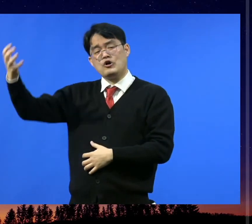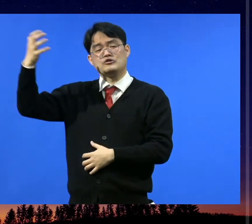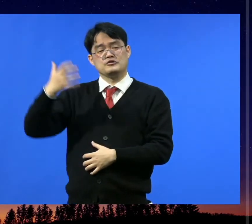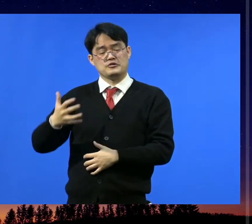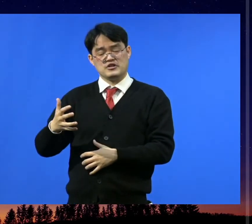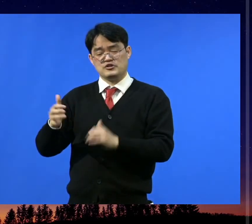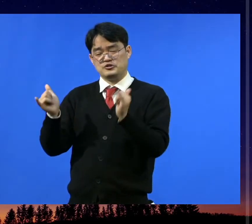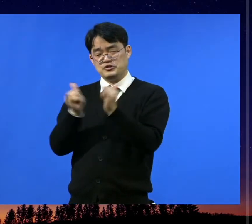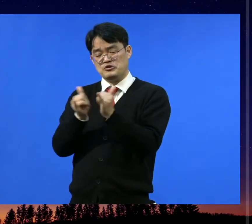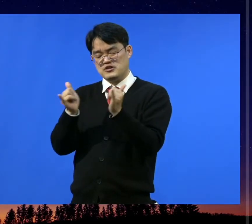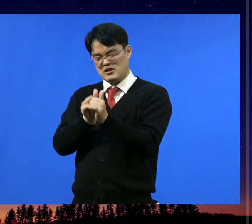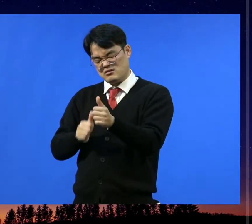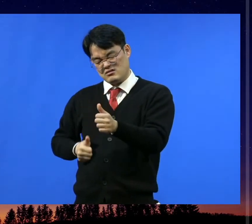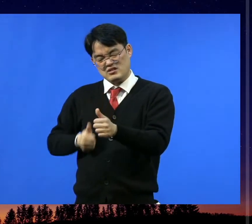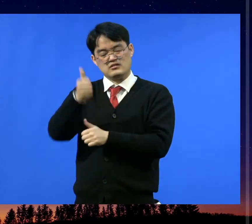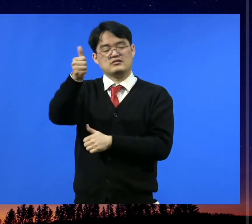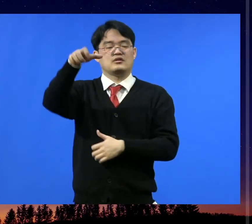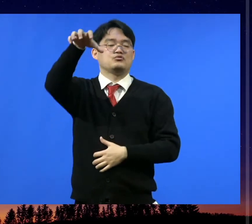승패가 가름이 되는 거예요.